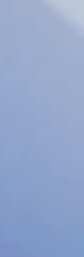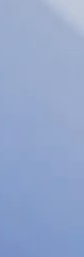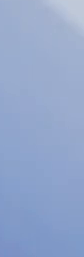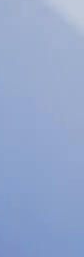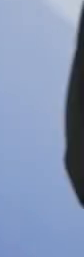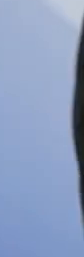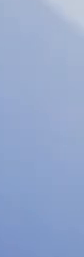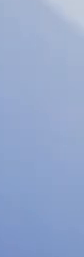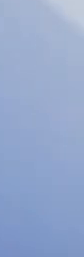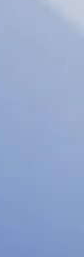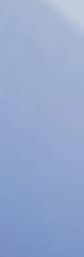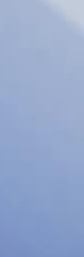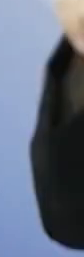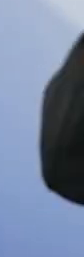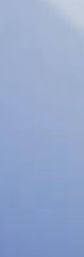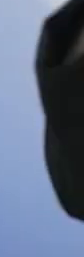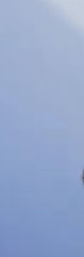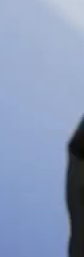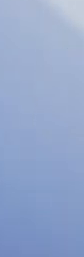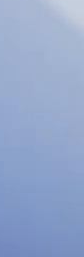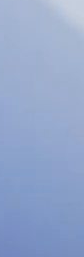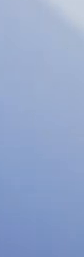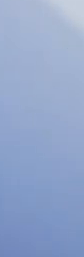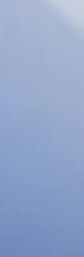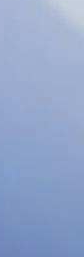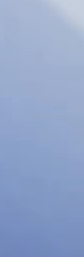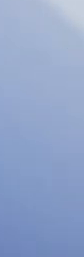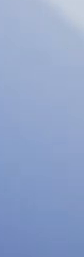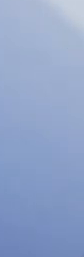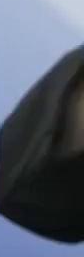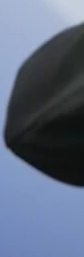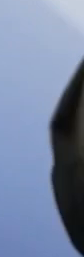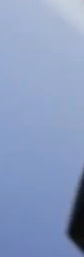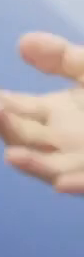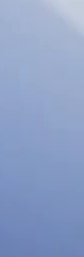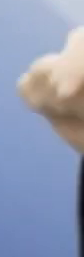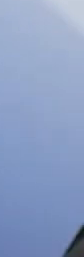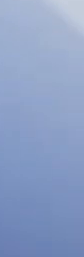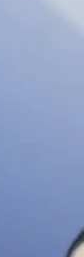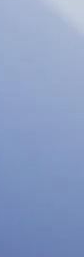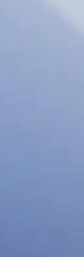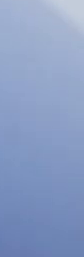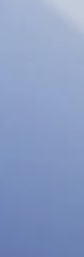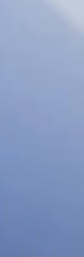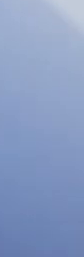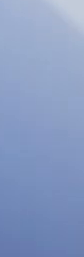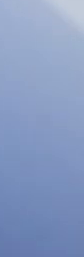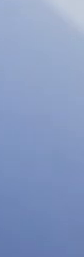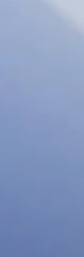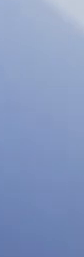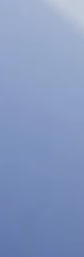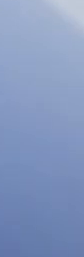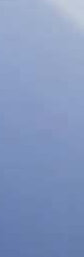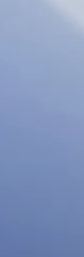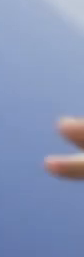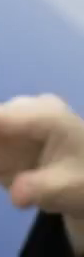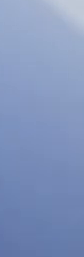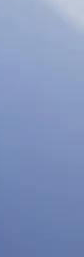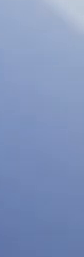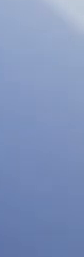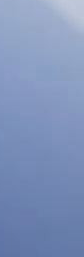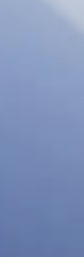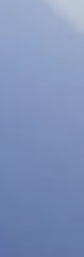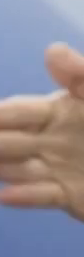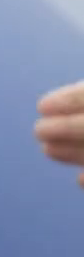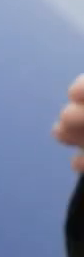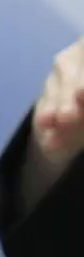시스템을 개선 운영합니다. 아울러 환경부 내에 물재해 종합 상황실을 운영하여 실시간